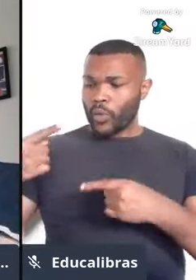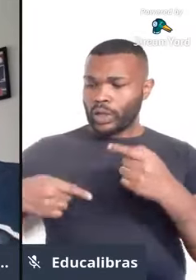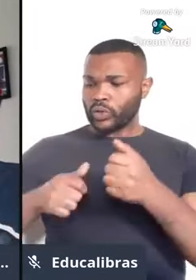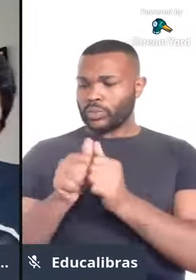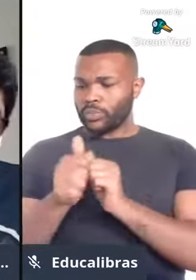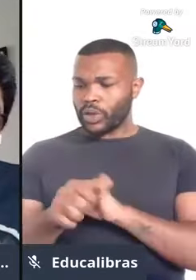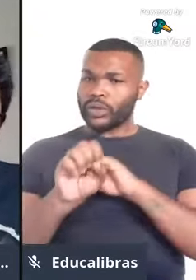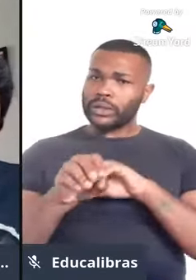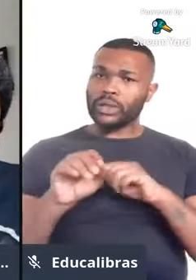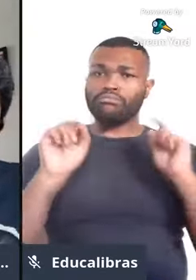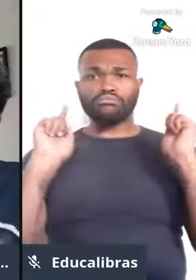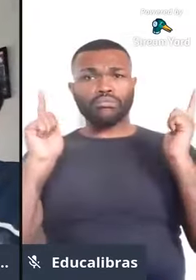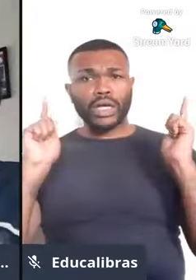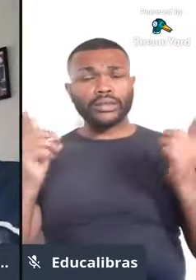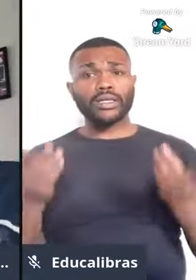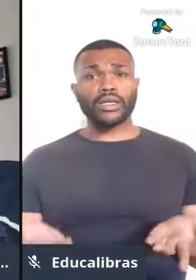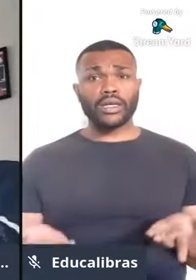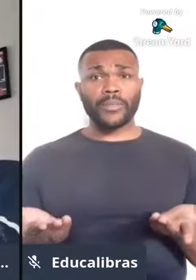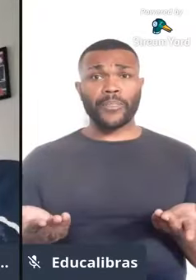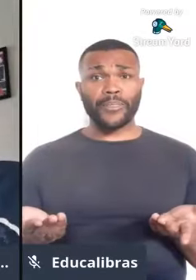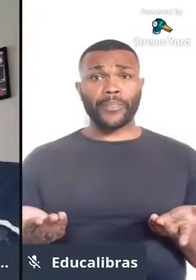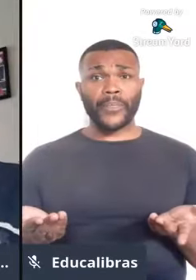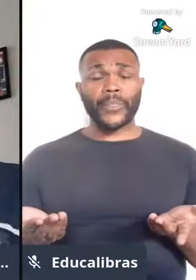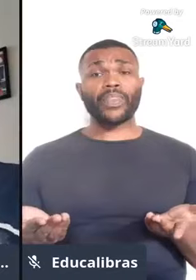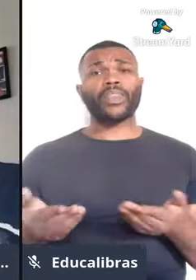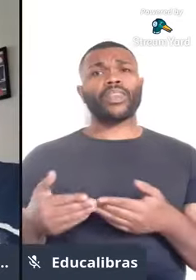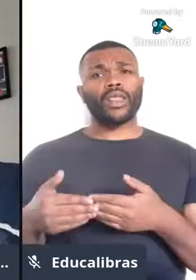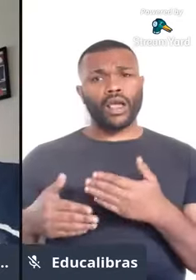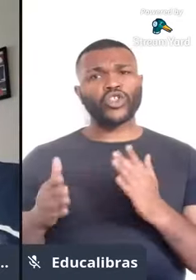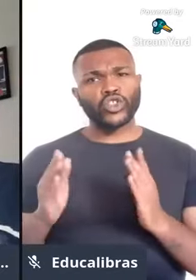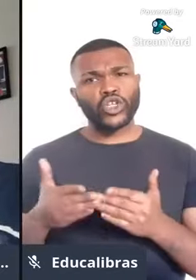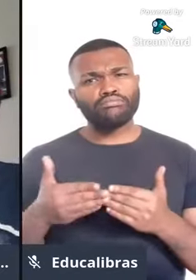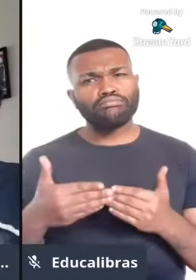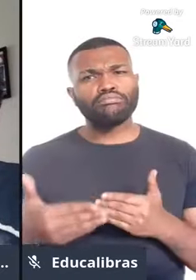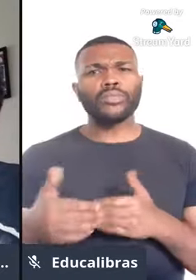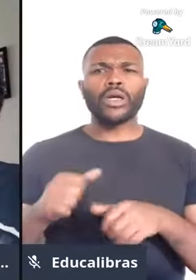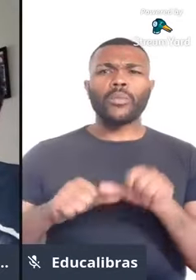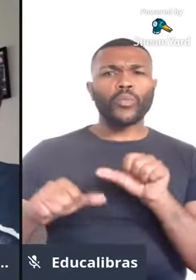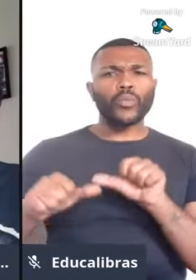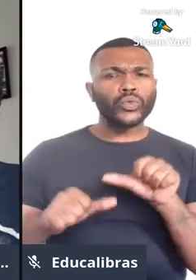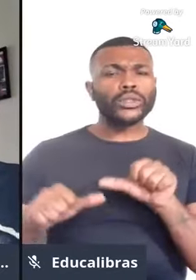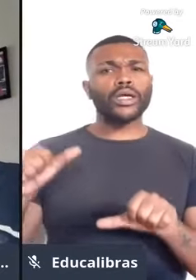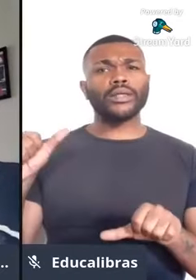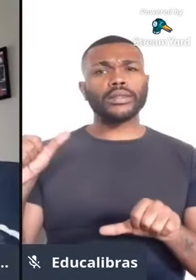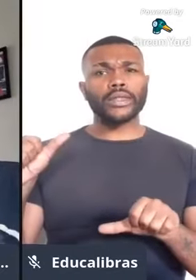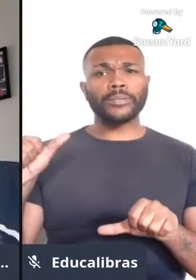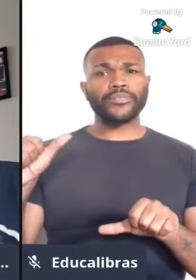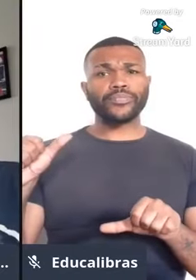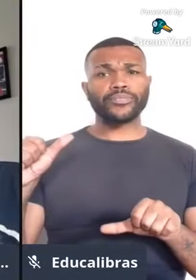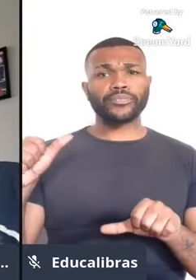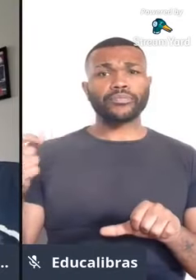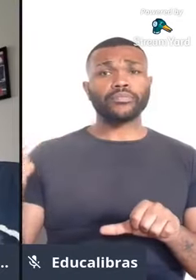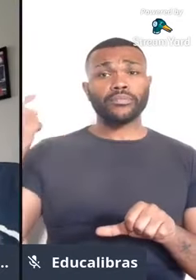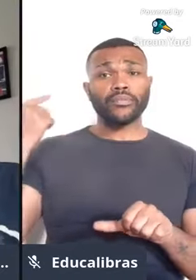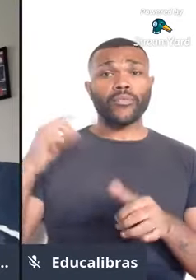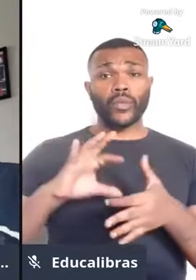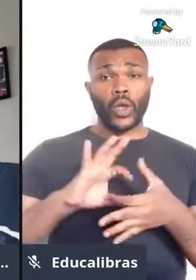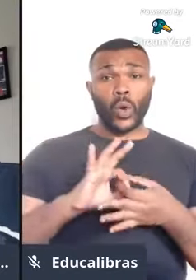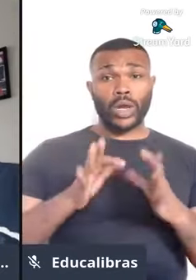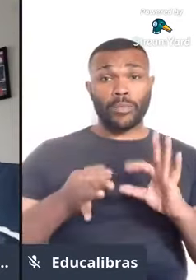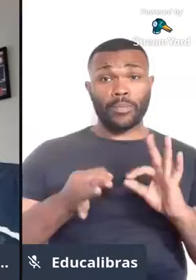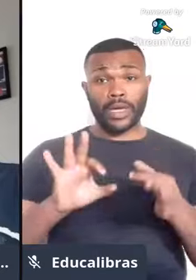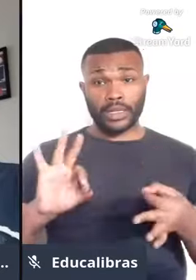lazer. Houve uma mudança muito importante a partir da Olimpíada de 2016 e